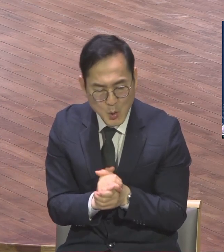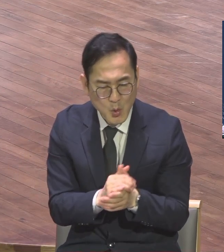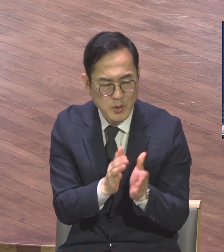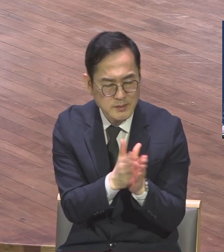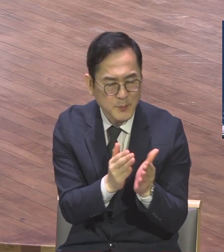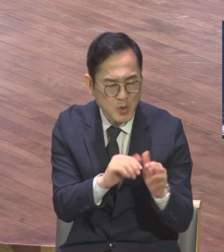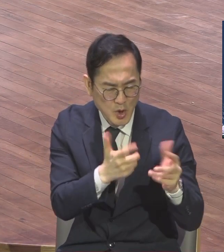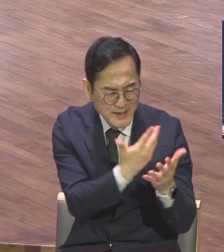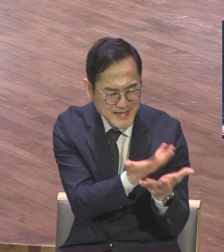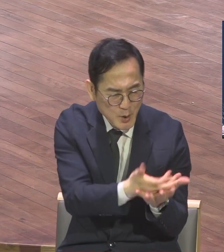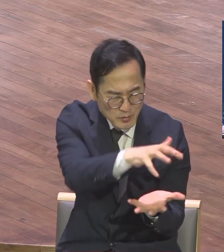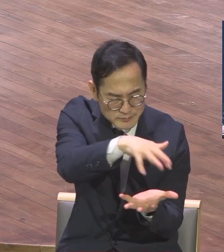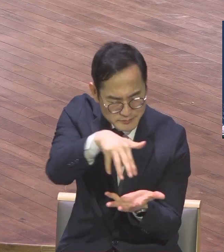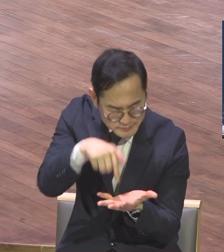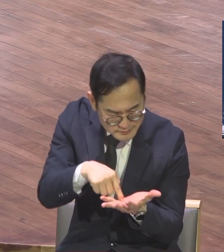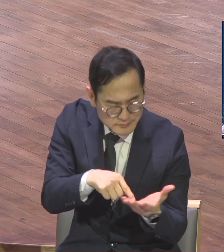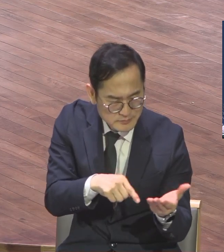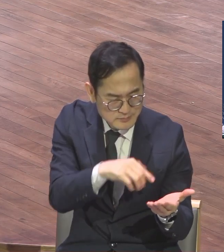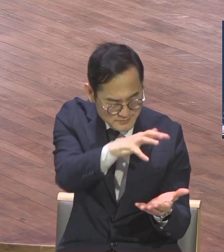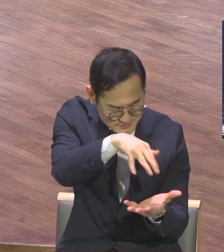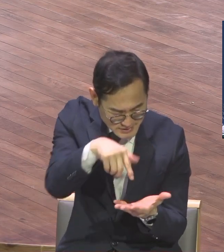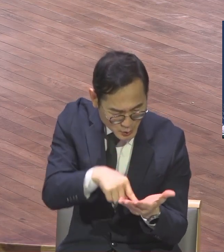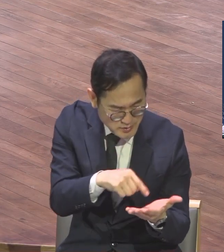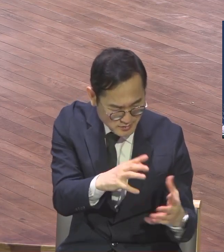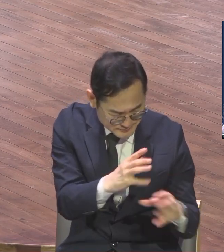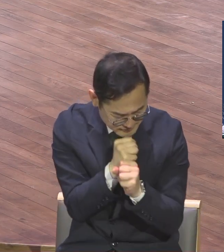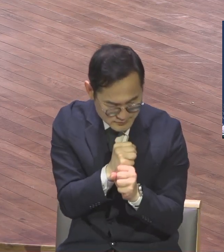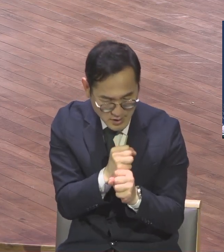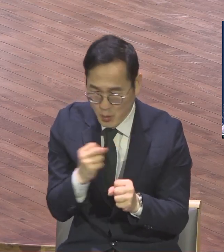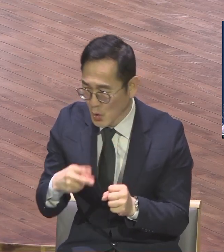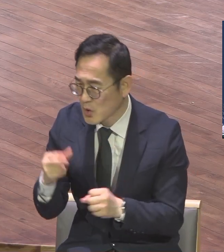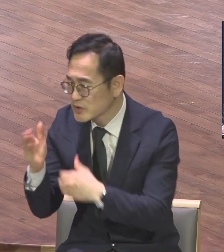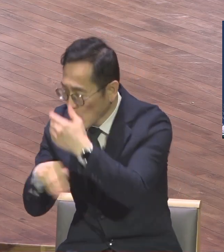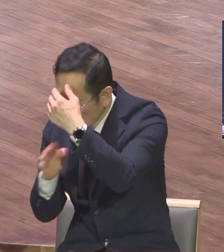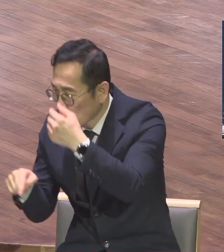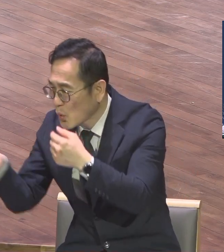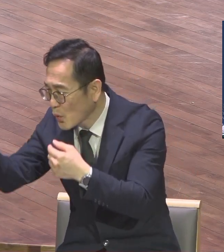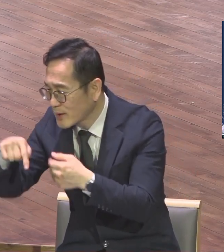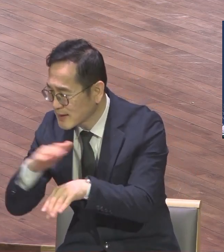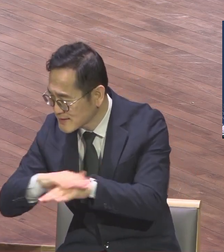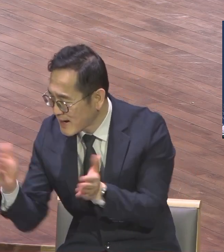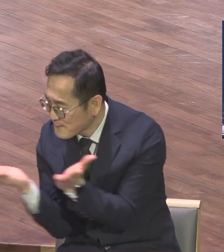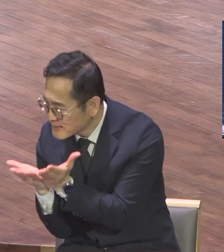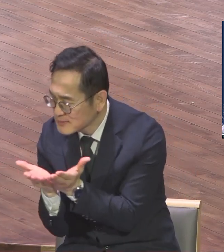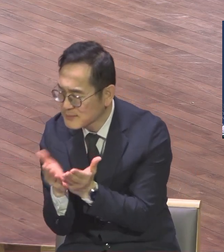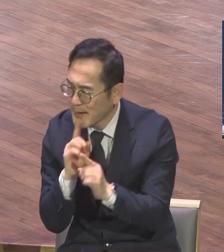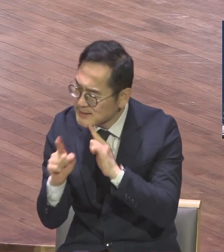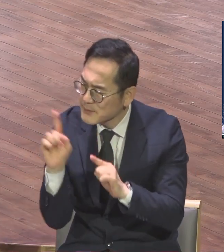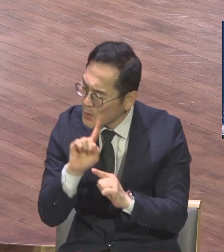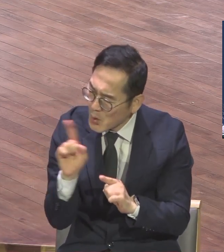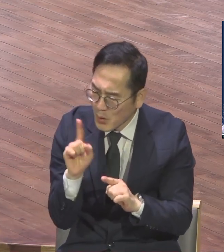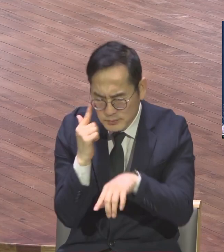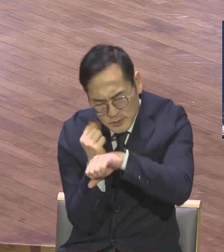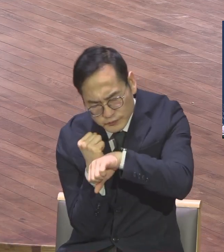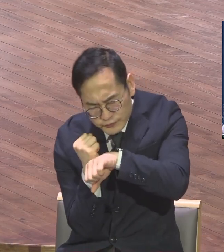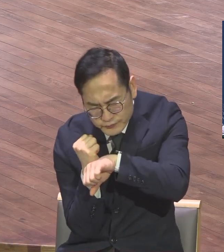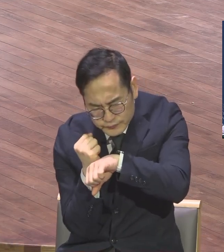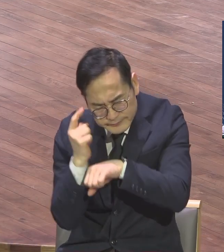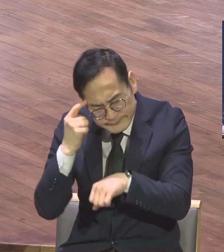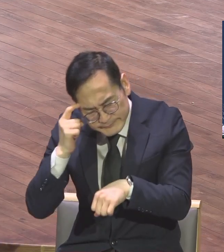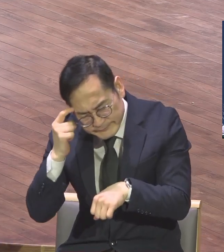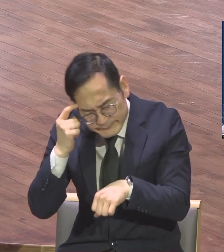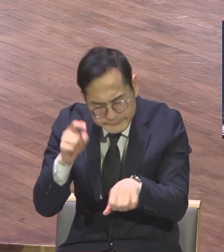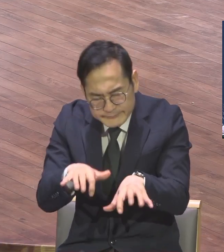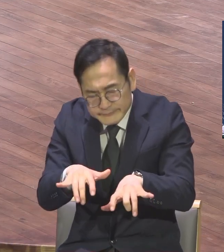참고하면서 또 성도들의 영적 상태를 살피면서 그에 매치되는 메시지를 만들기 위해서 얼마나 많은 각오의 노고를